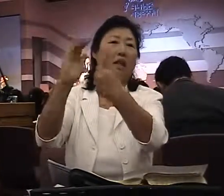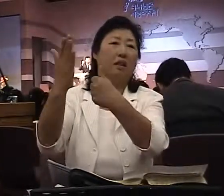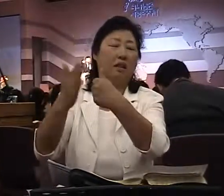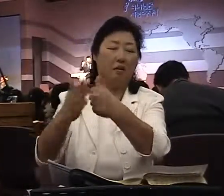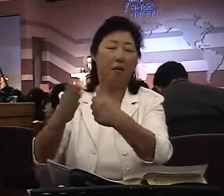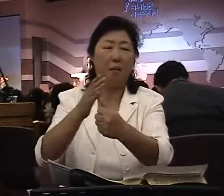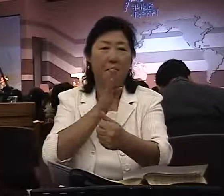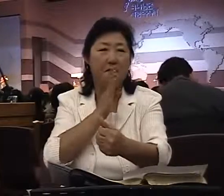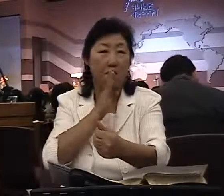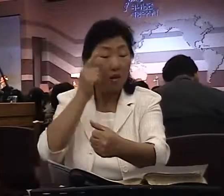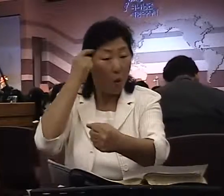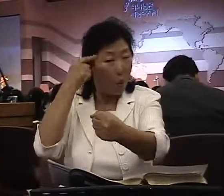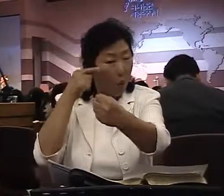반드시 깨달아야 되는 것은